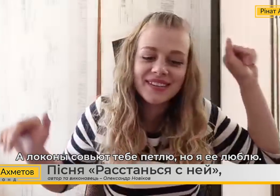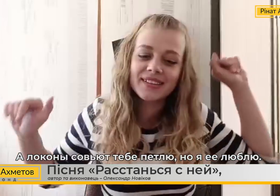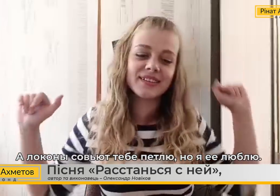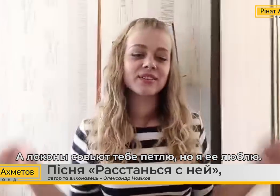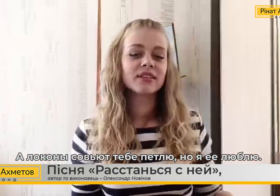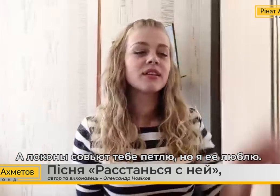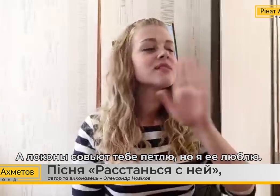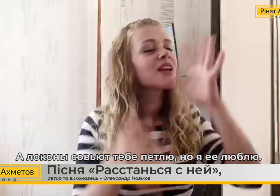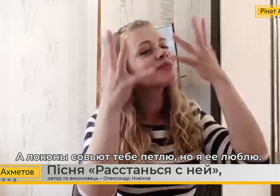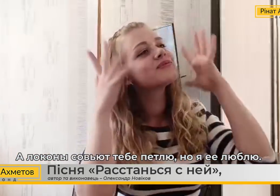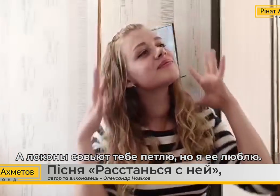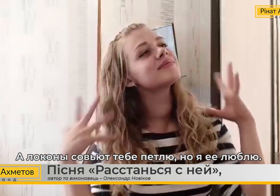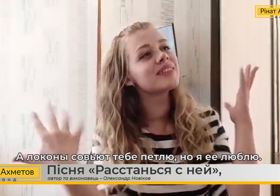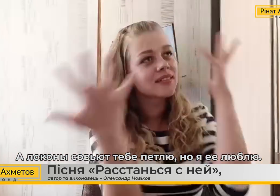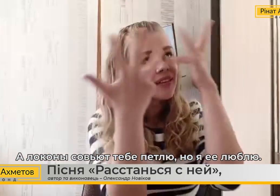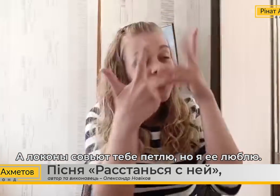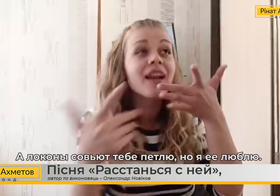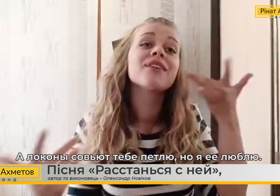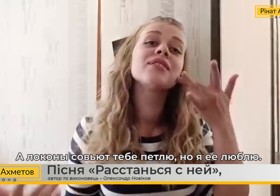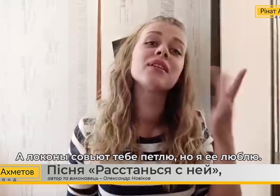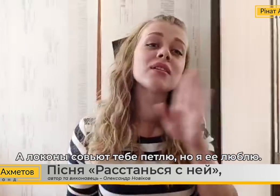А локоны сольют тебе петлю,